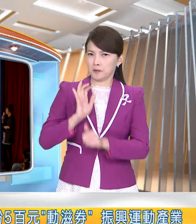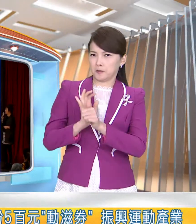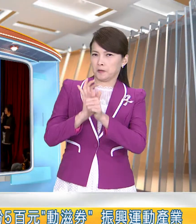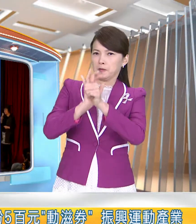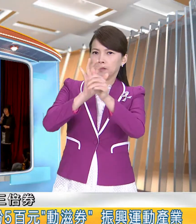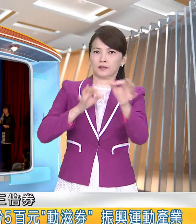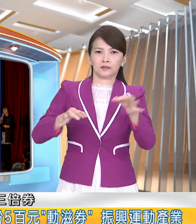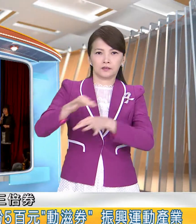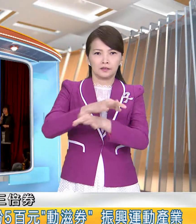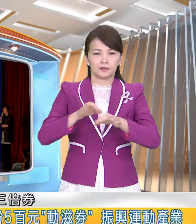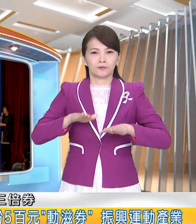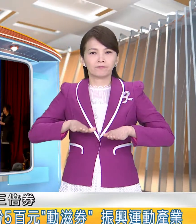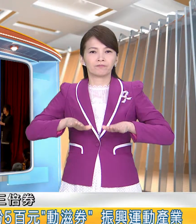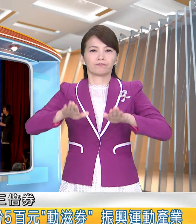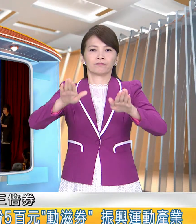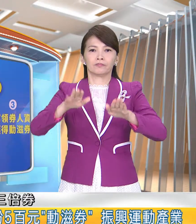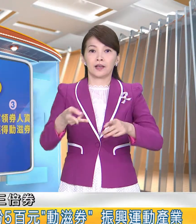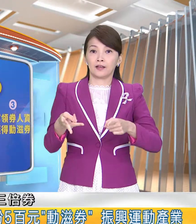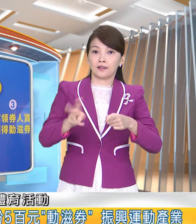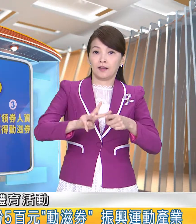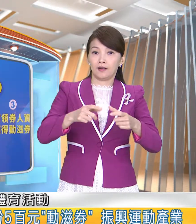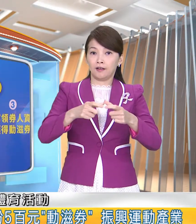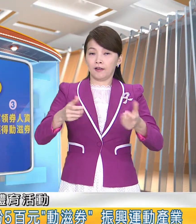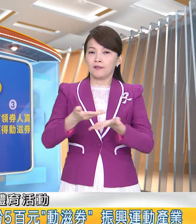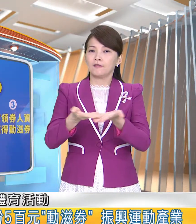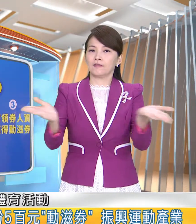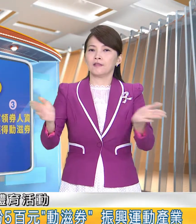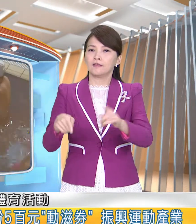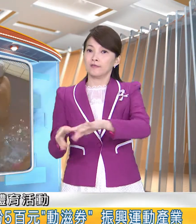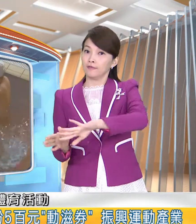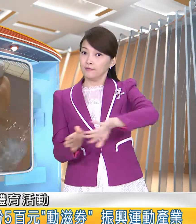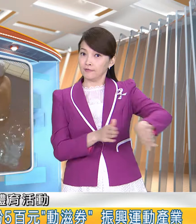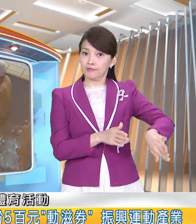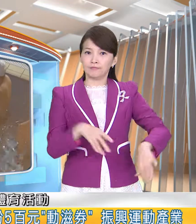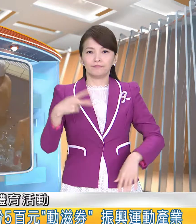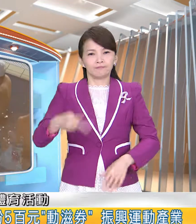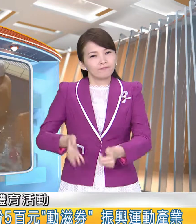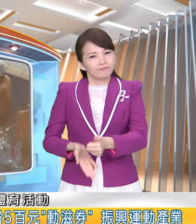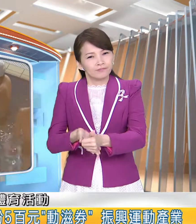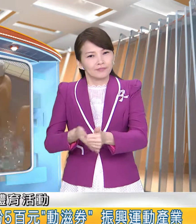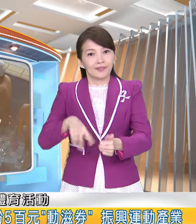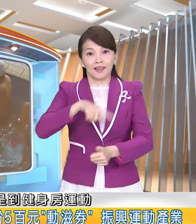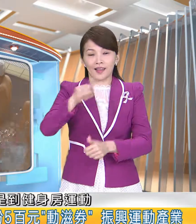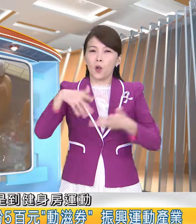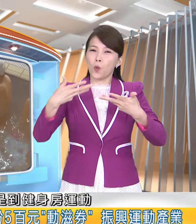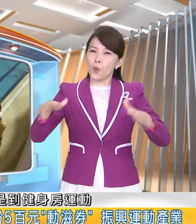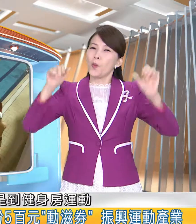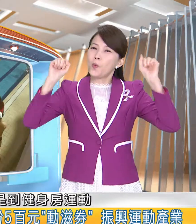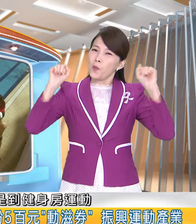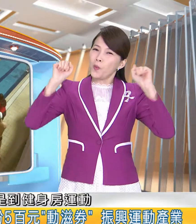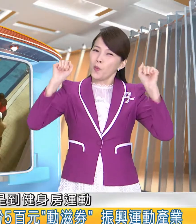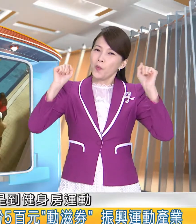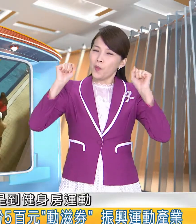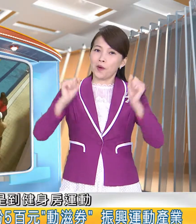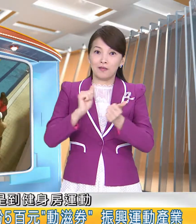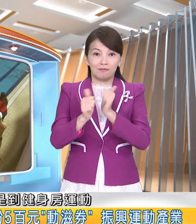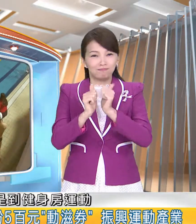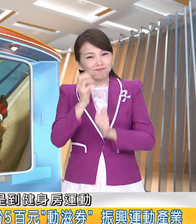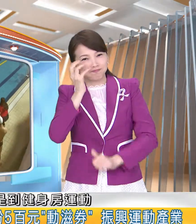振兴经济除了三倍券，鼓励大家参与体育活动，像是看球赛或是到健身房